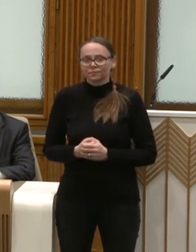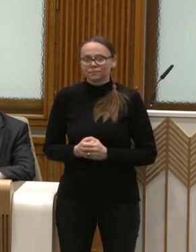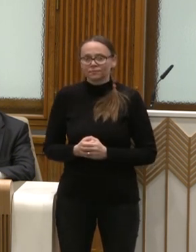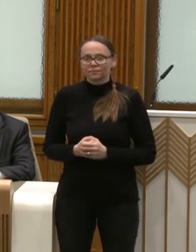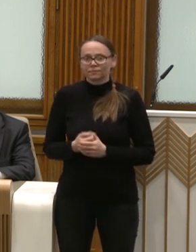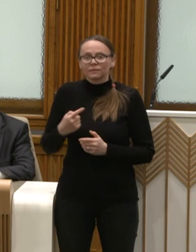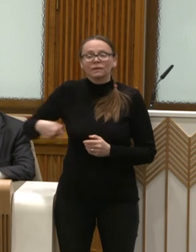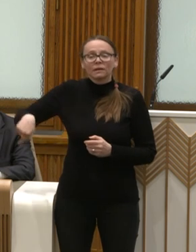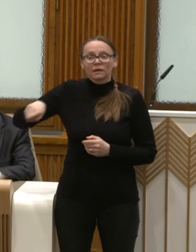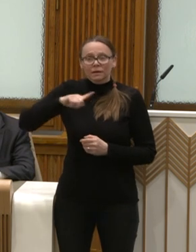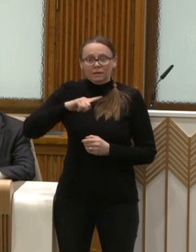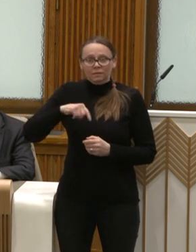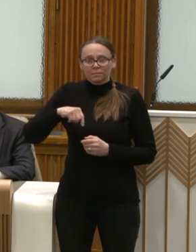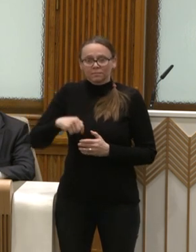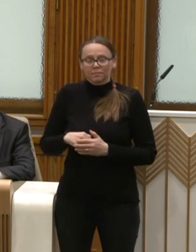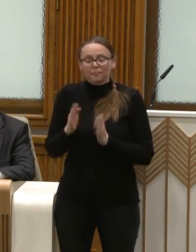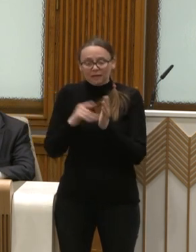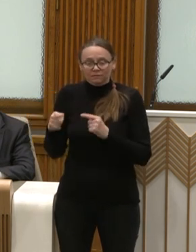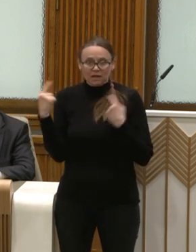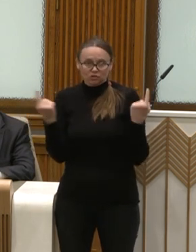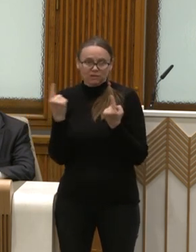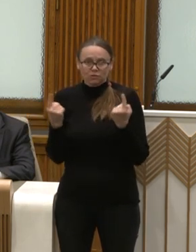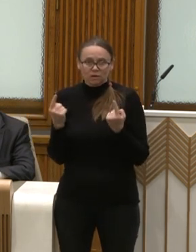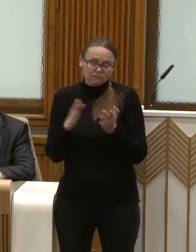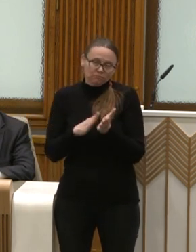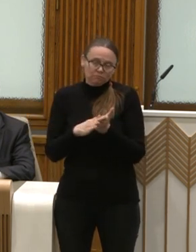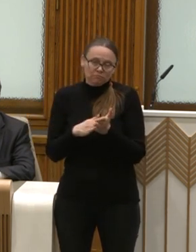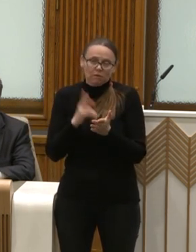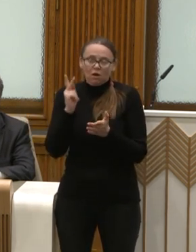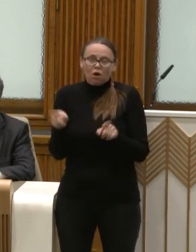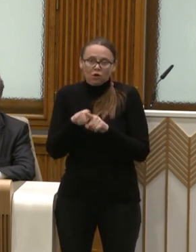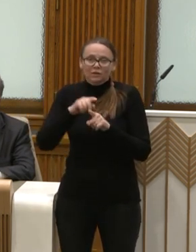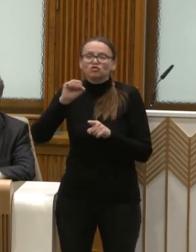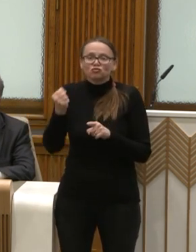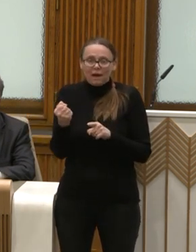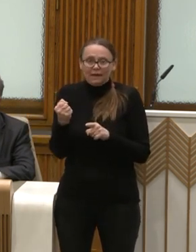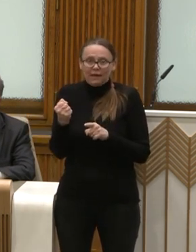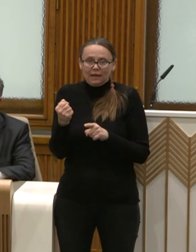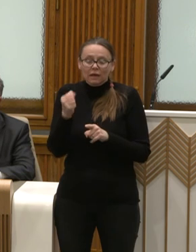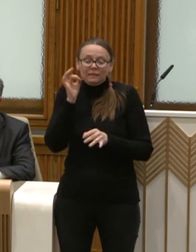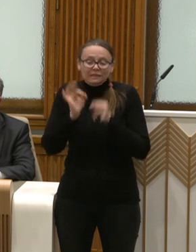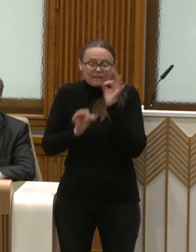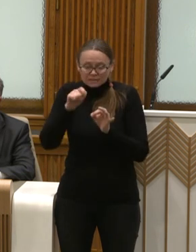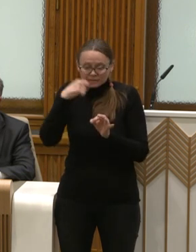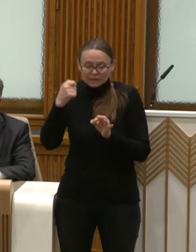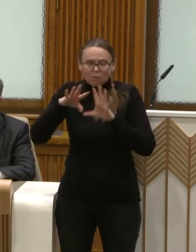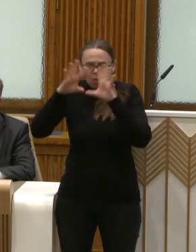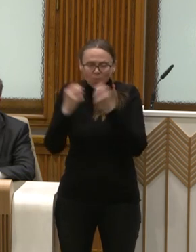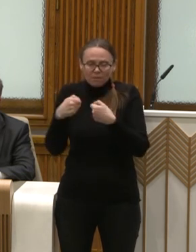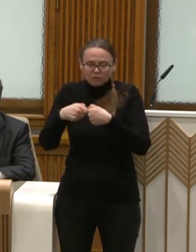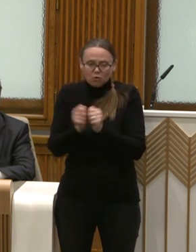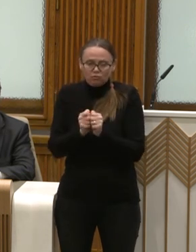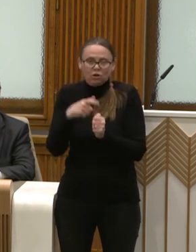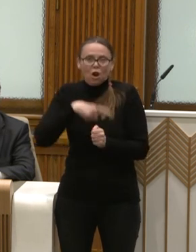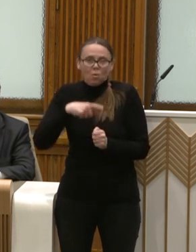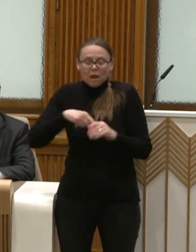mi lahko v takšni situaciji, recimo, ne, kot je v Šmarjah, testiramo celo občino, v Ljubljani